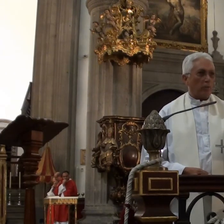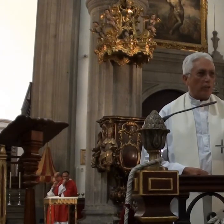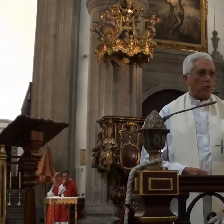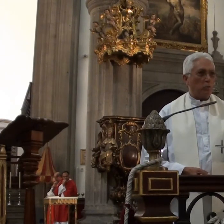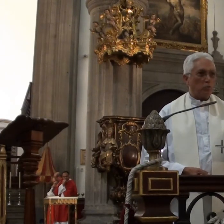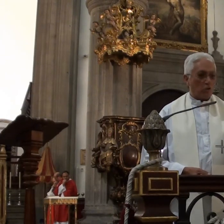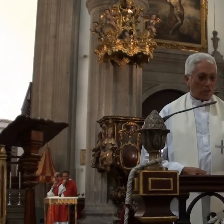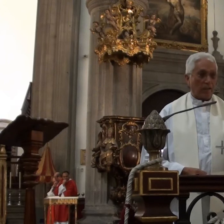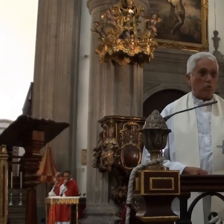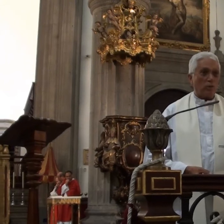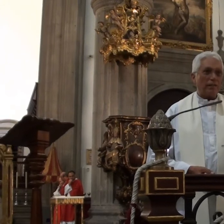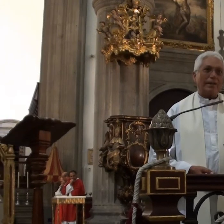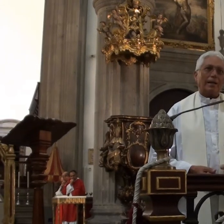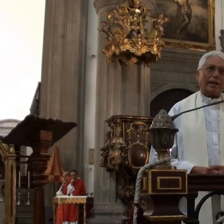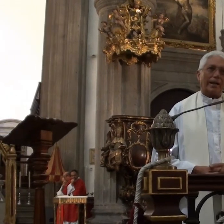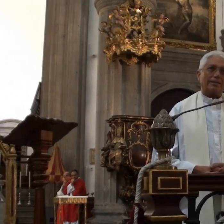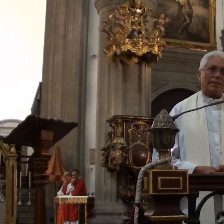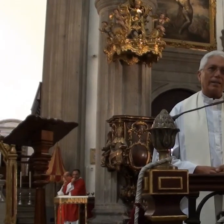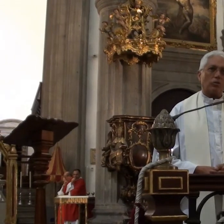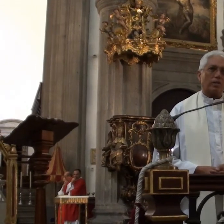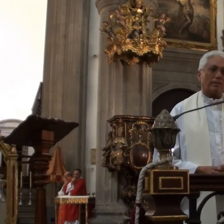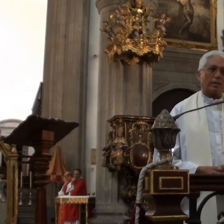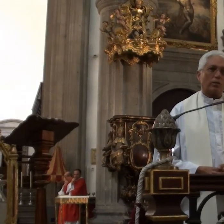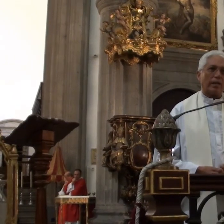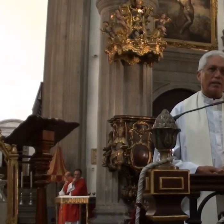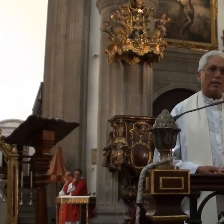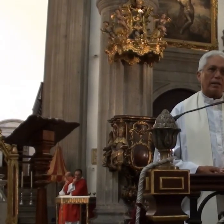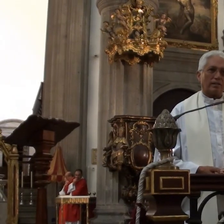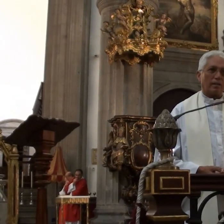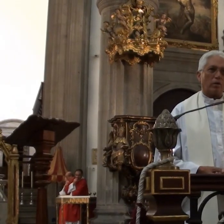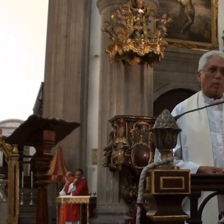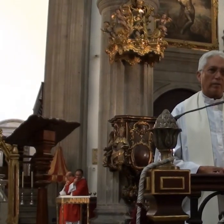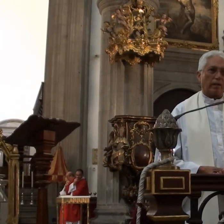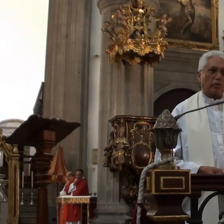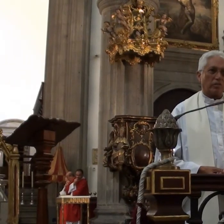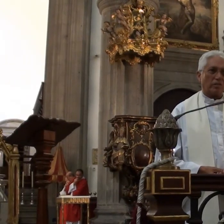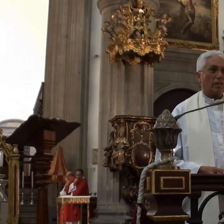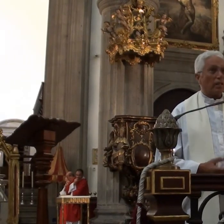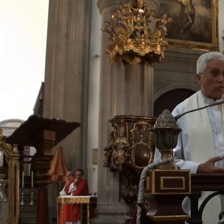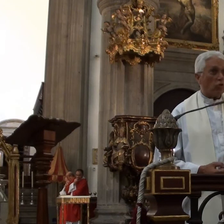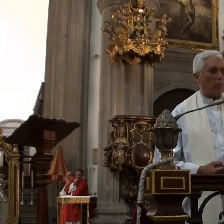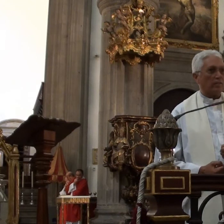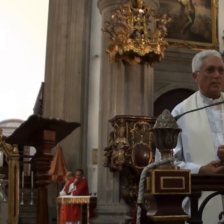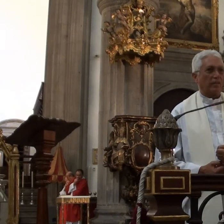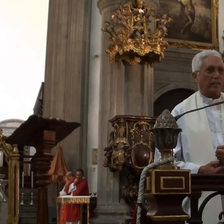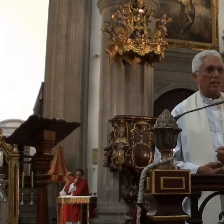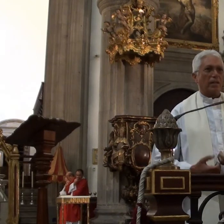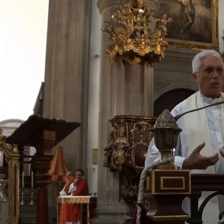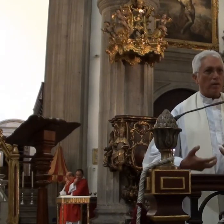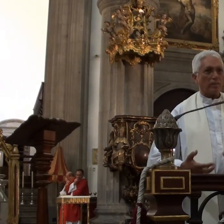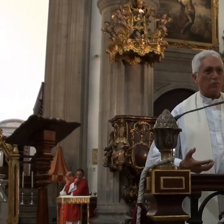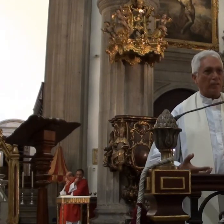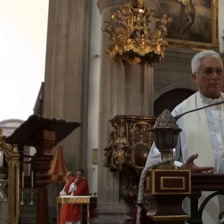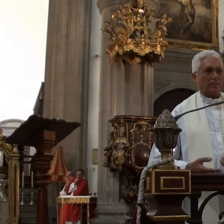el poder juntos descubrir la cantidad de cosas extraordinarias que hacemos en nuestra diócesis Y eso lo vamos a celebrar